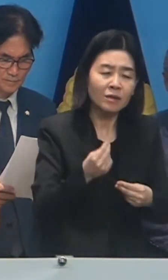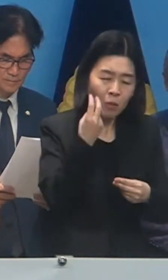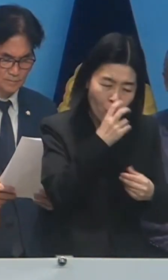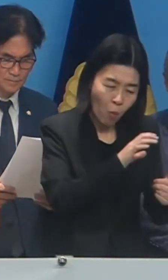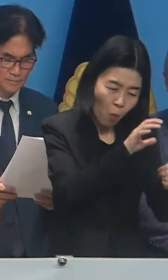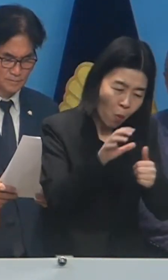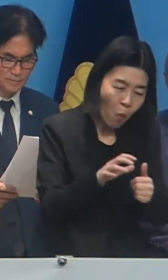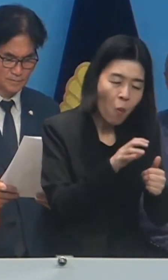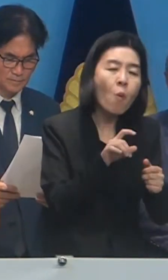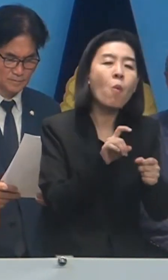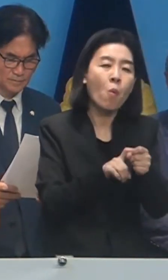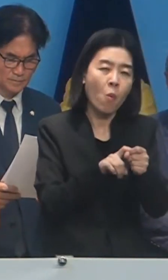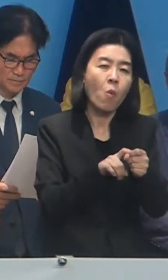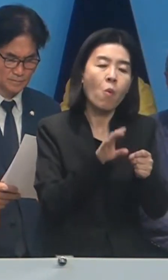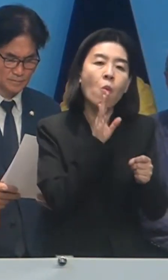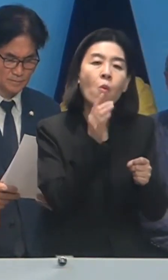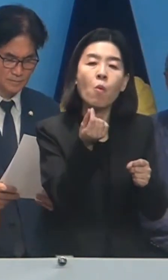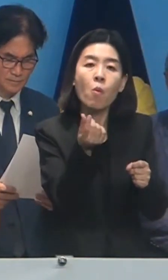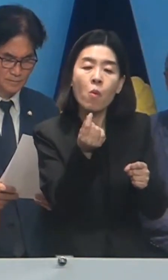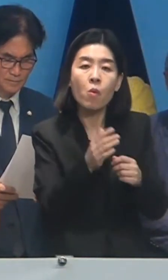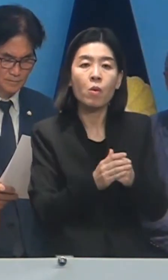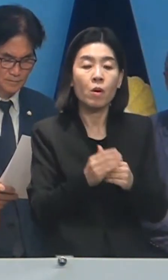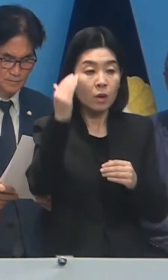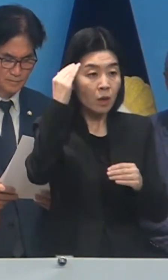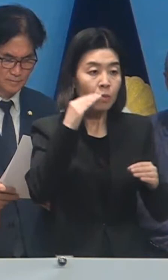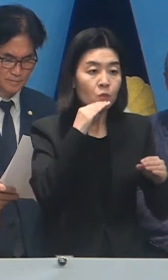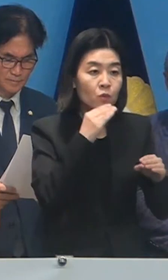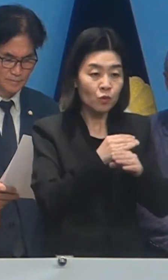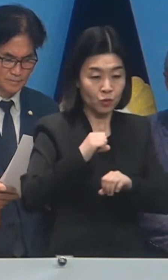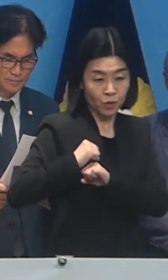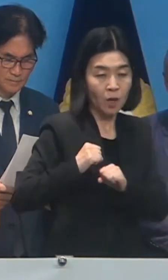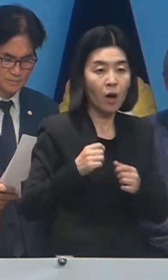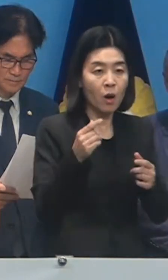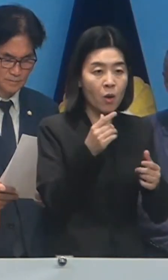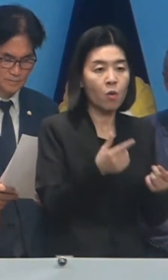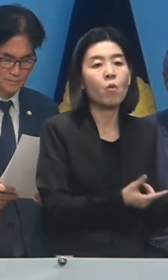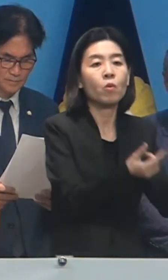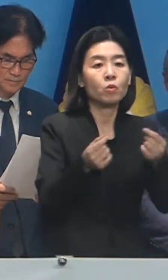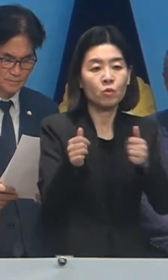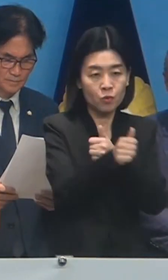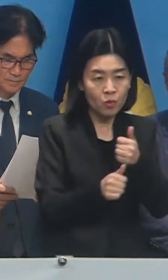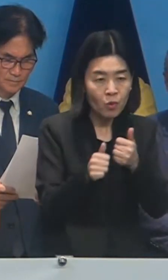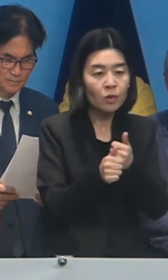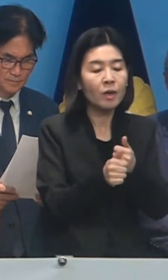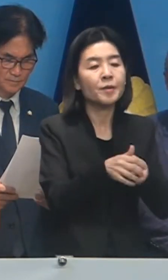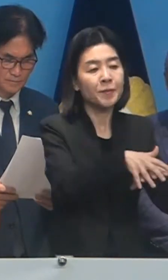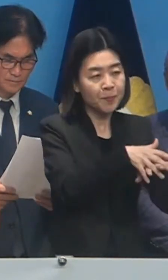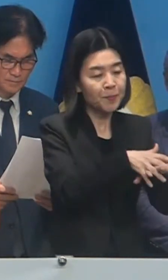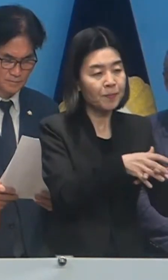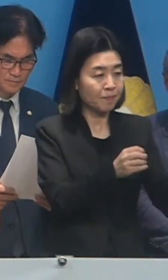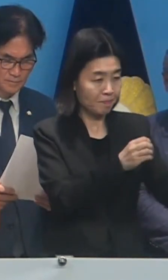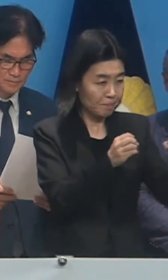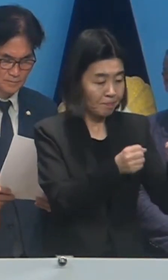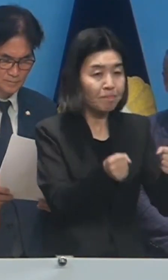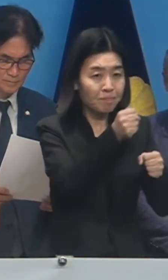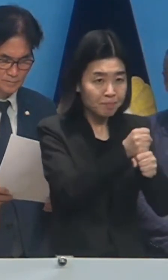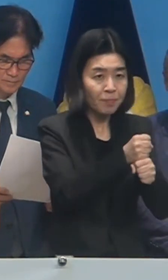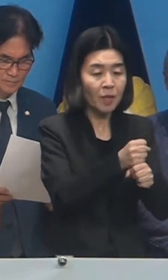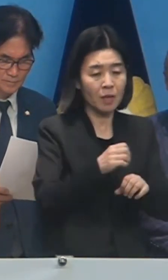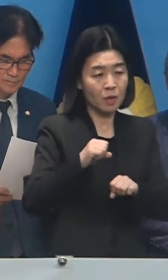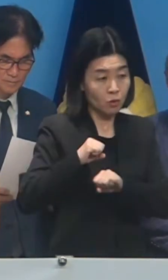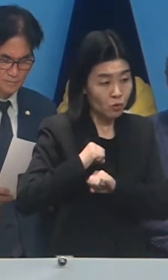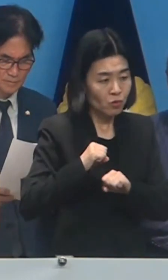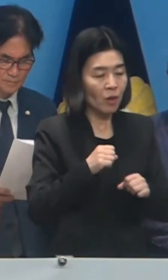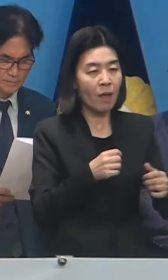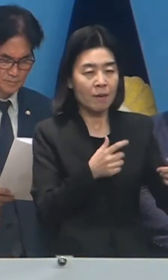확인한다. 아울러 남북군사공동위원회를 구성하고 소통 채널을 복원해 군사적 충돌을 비롯한